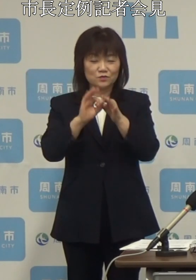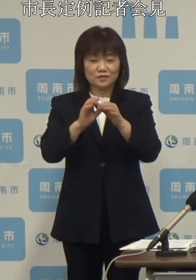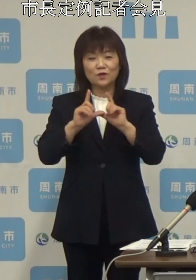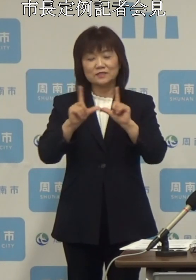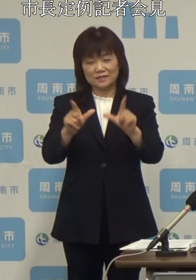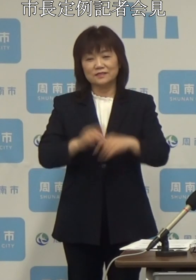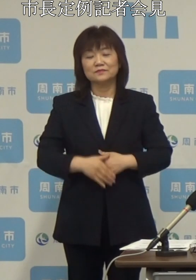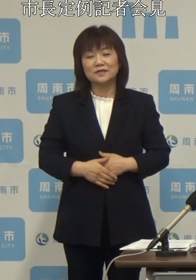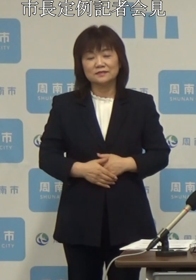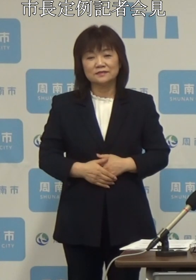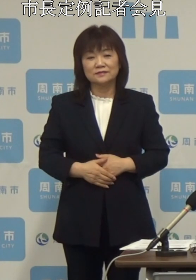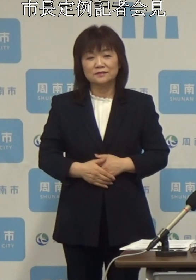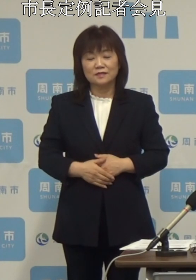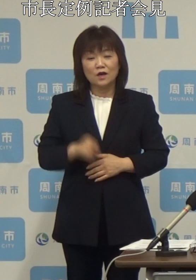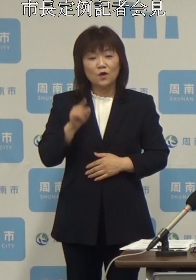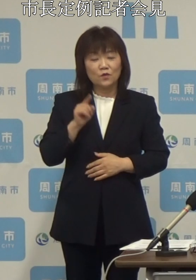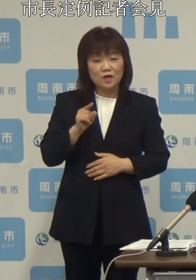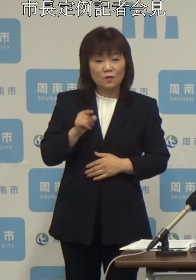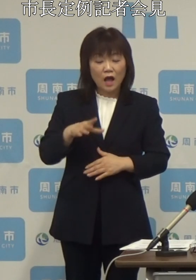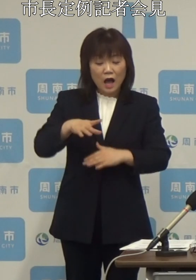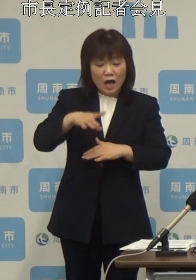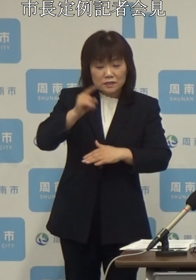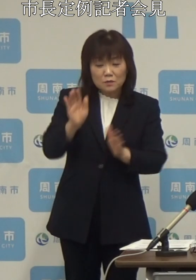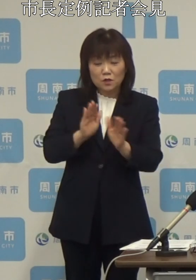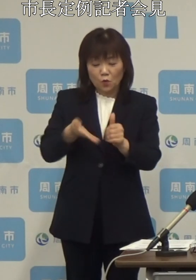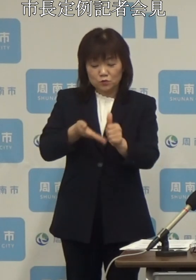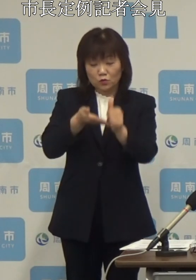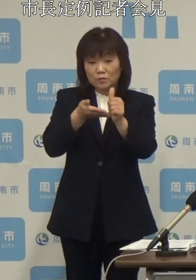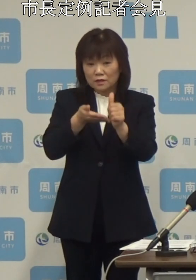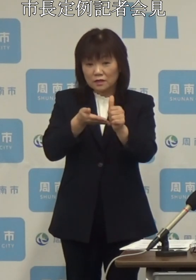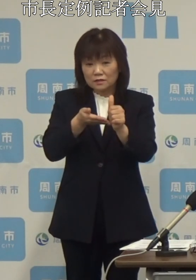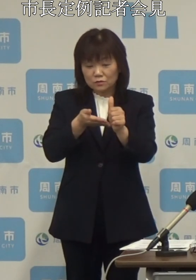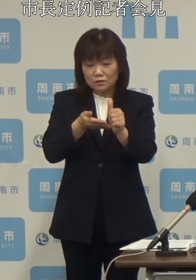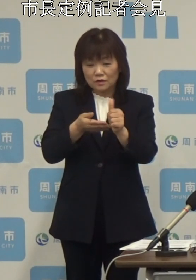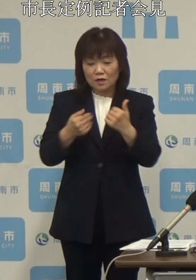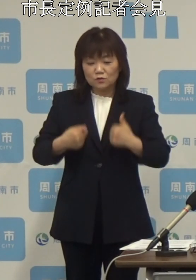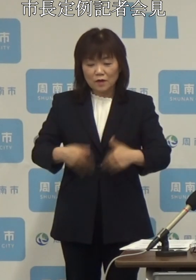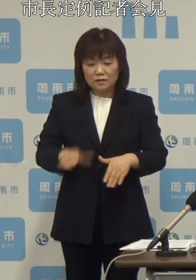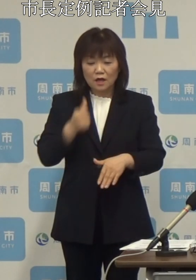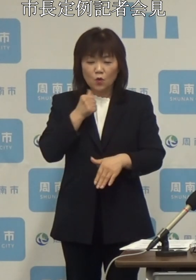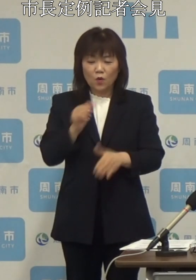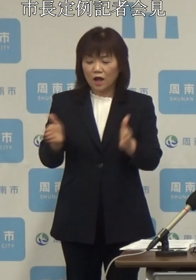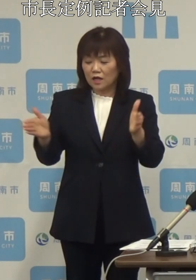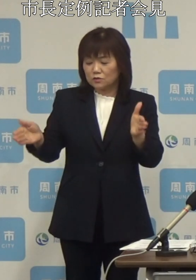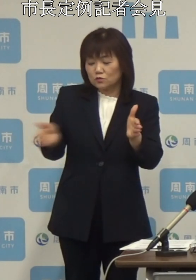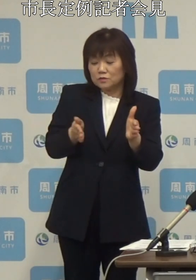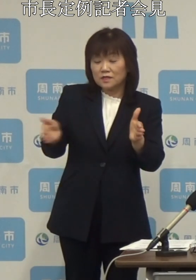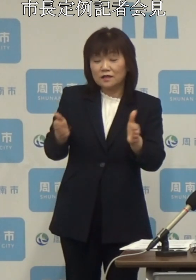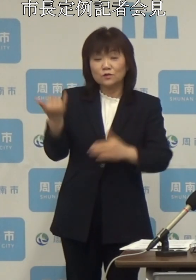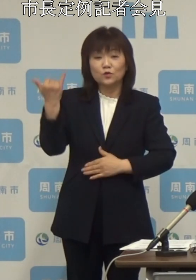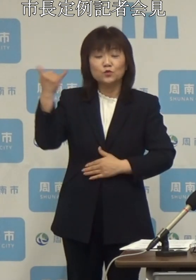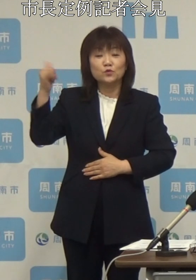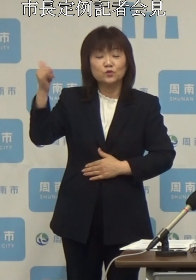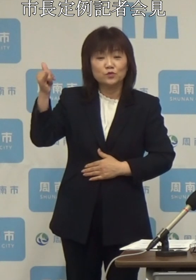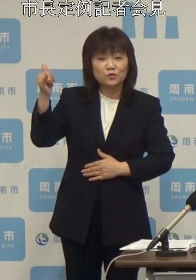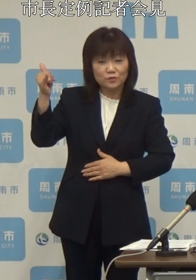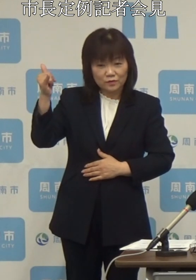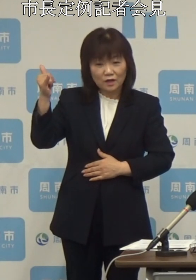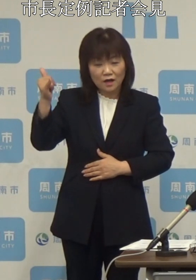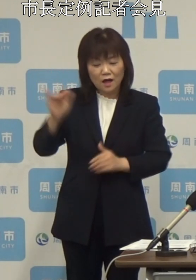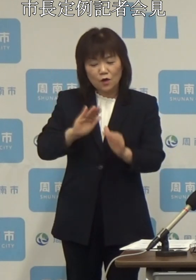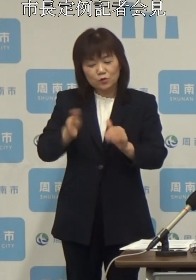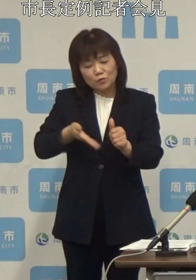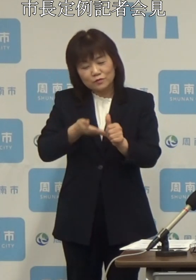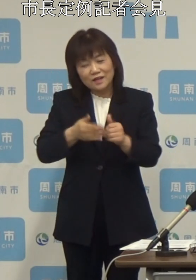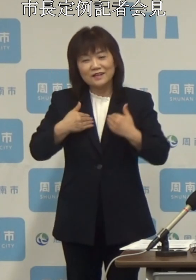します。これは初めて育児を行う産後5ヶ月未満のご夫婦が育児